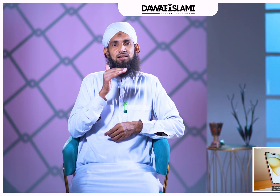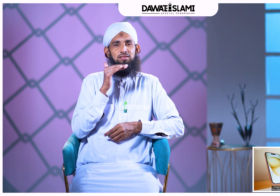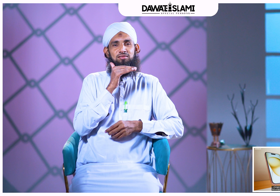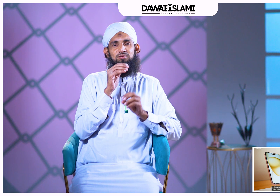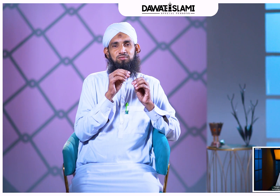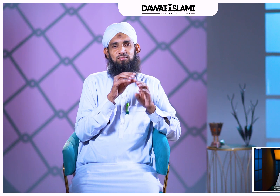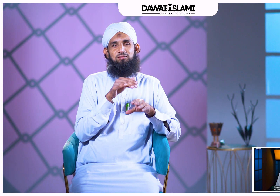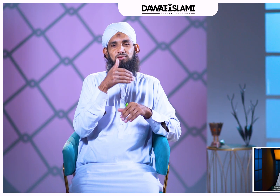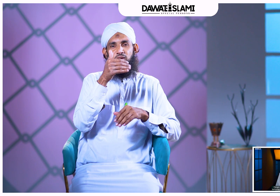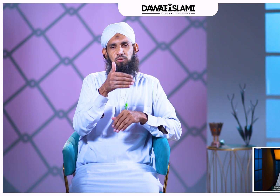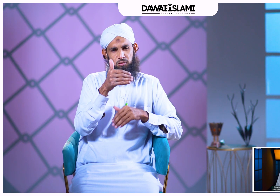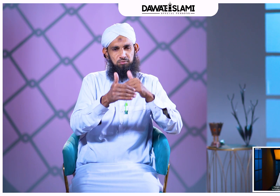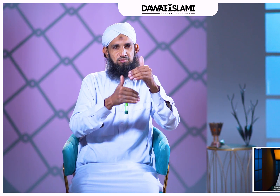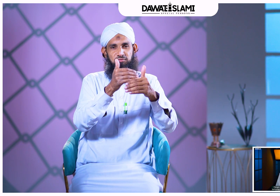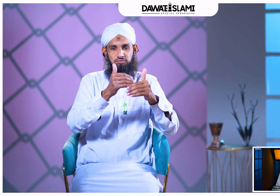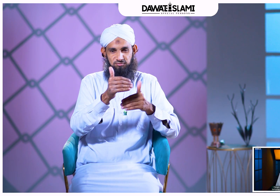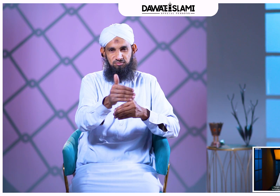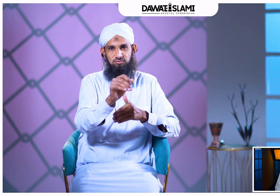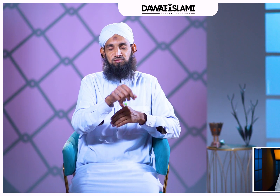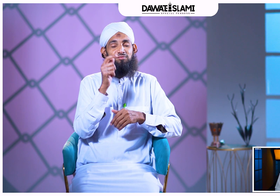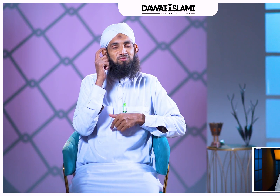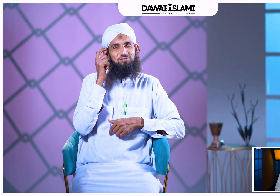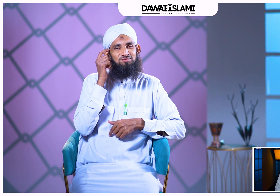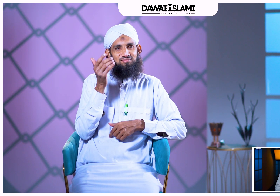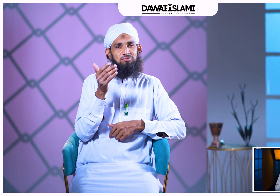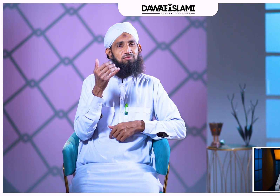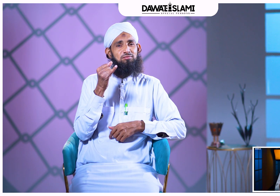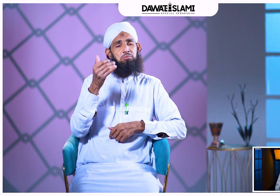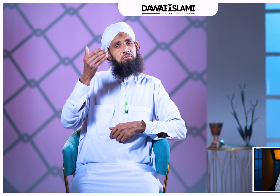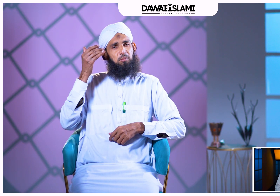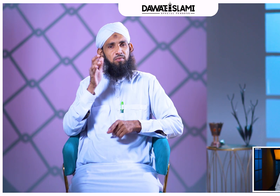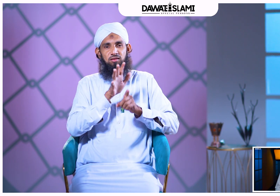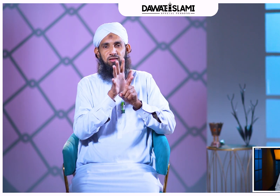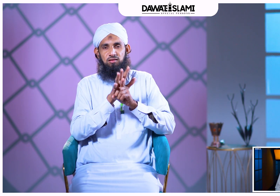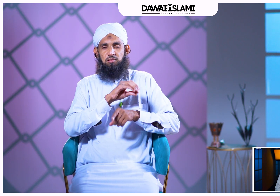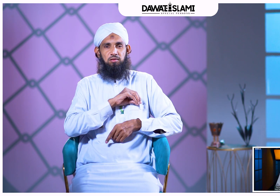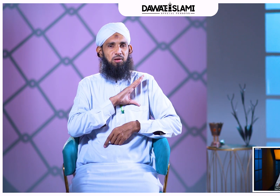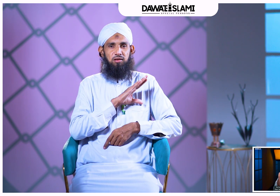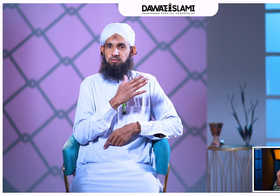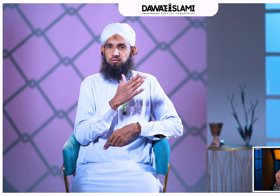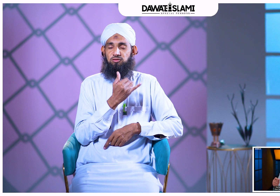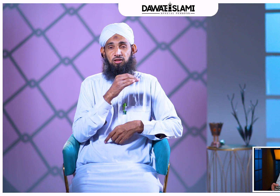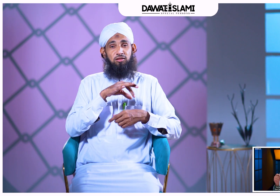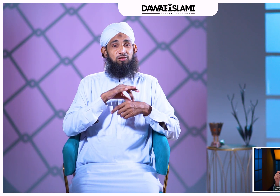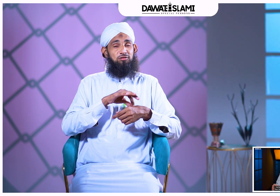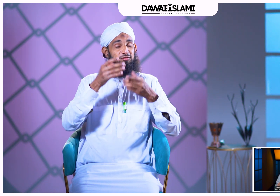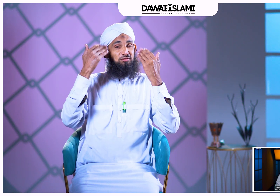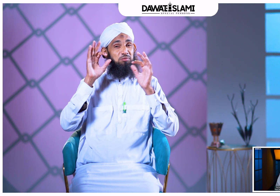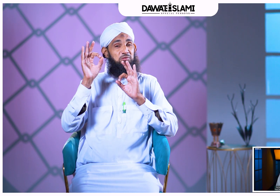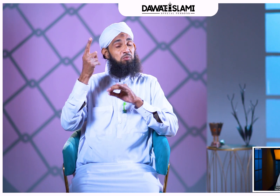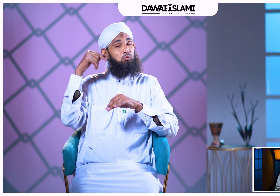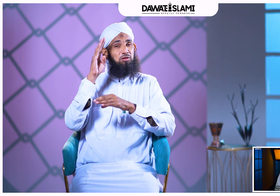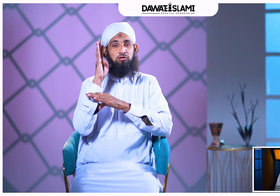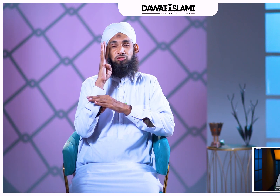متعارف کرائی گئی، اور اسی طرح یہ سلسلہ چلتا رہا۔ سوچیں، اگر دنیا میں اصلاح کا عمل نہ ہوتا تو شاید انسان وہی جنگلات